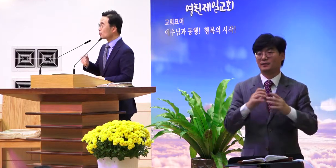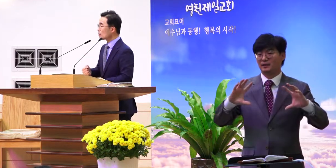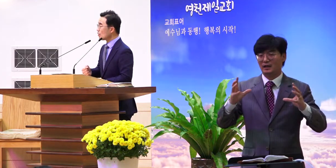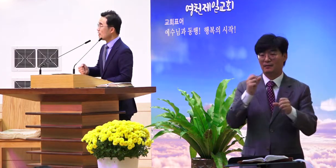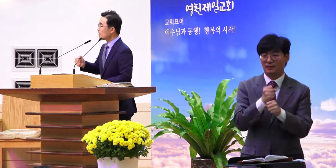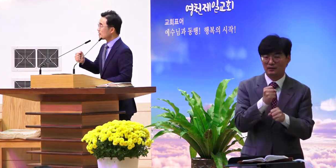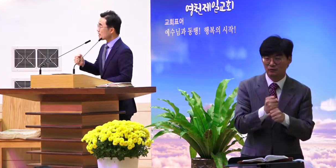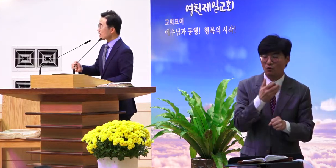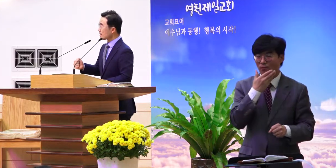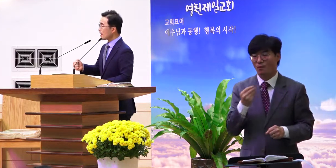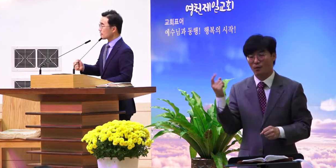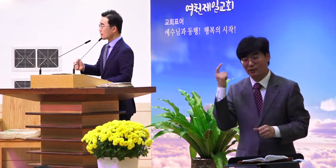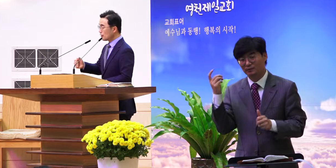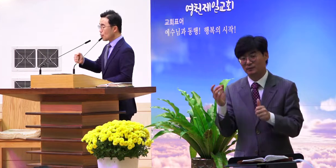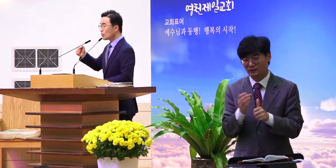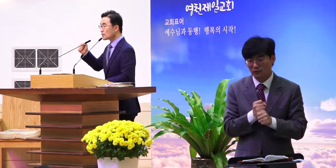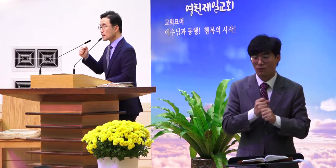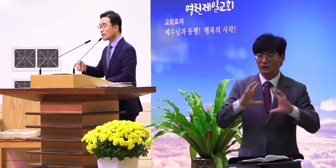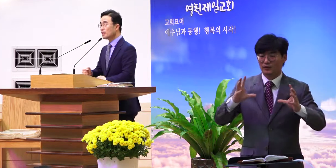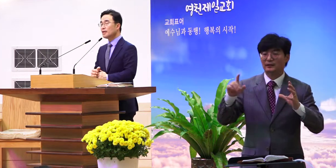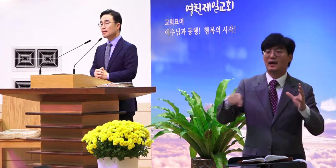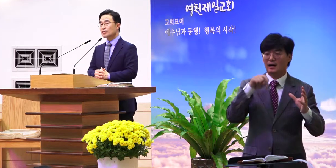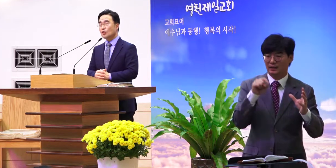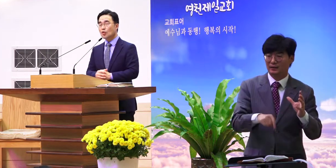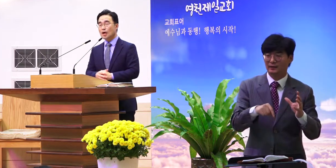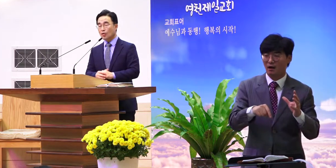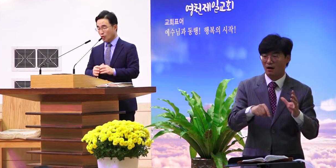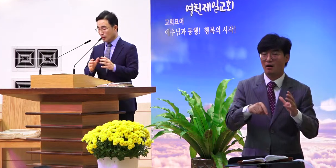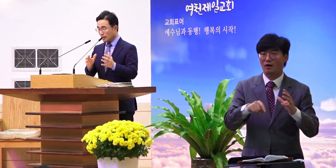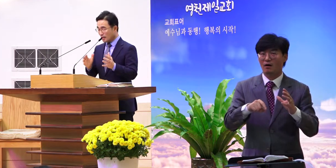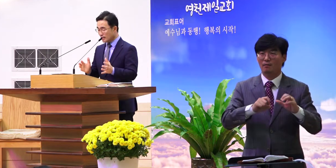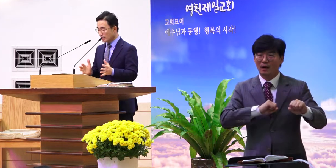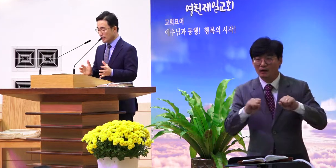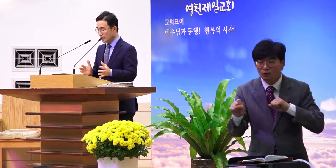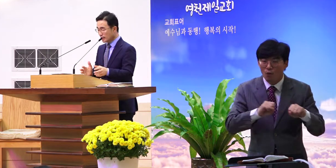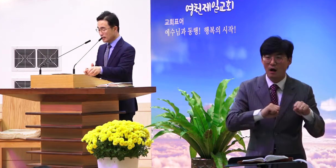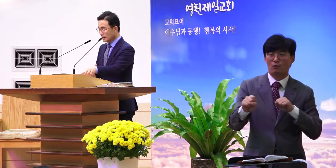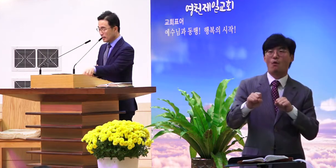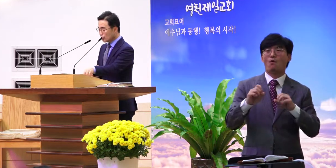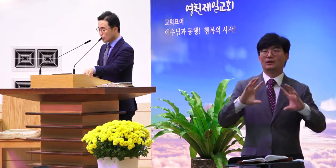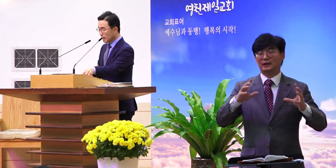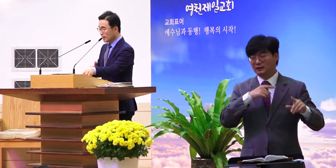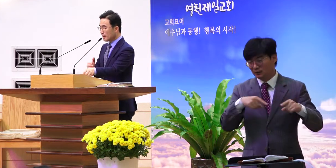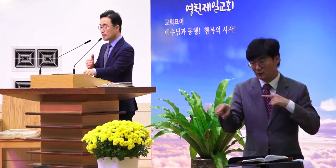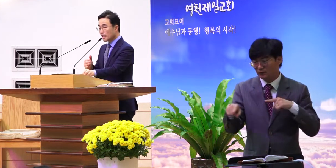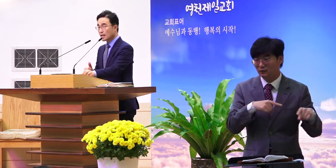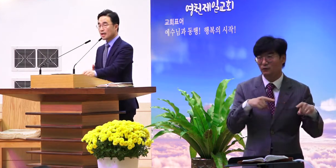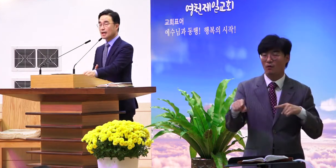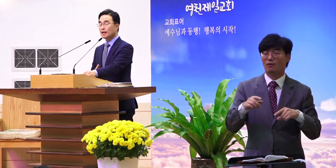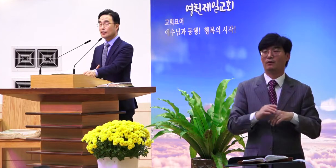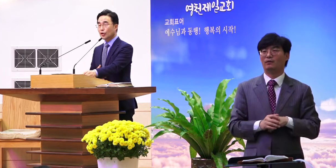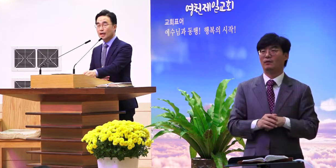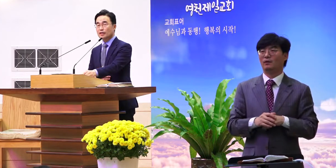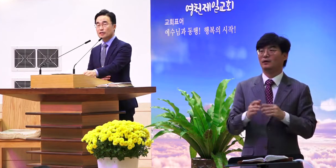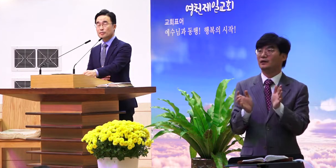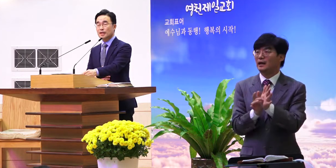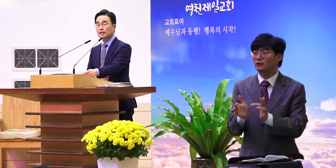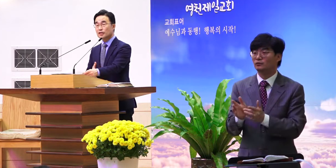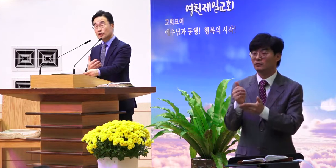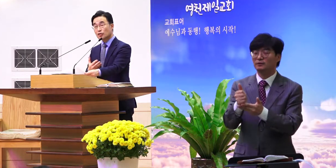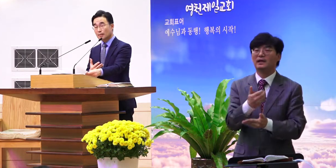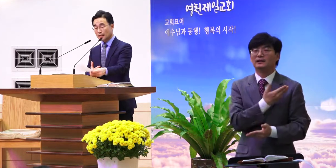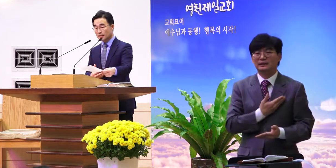복음을 붙들고 세상에 나아가서 그 복음으로 세상을 정복하고 다스리는 예수님의 제자가 되어야 하는